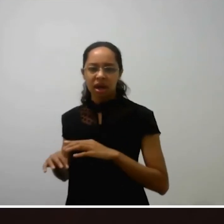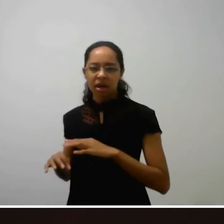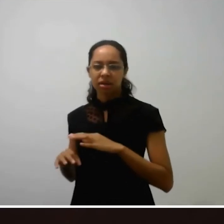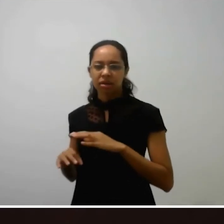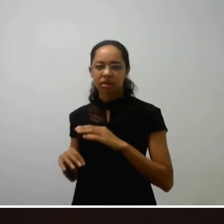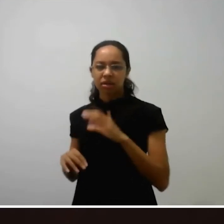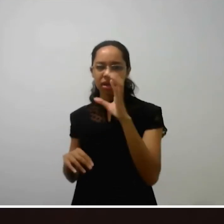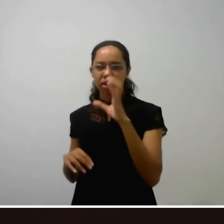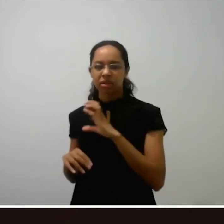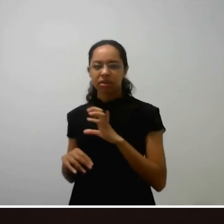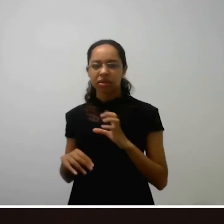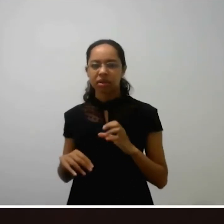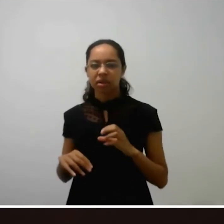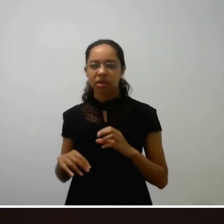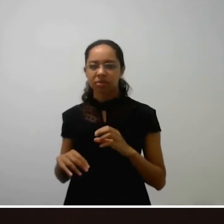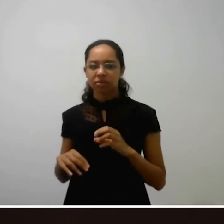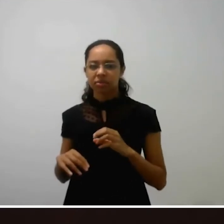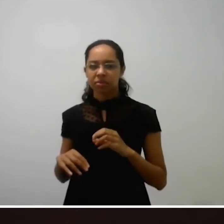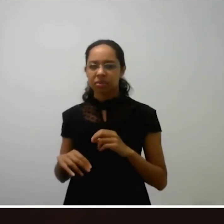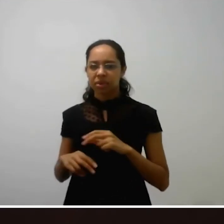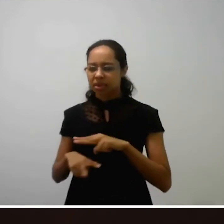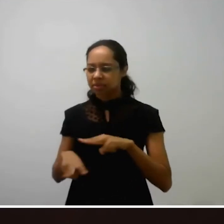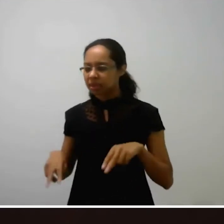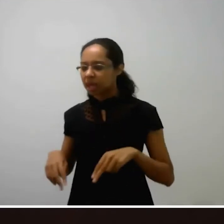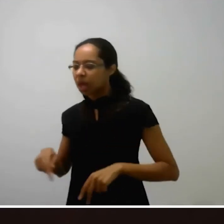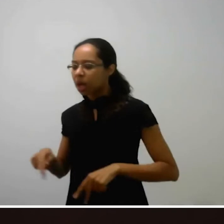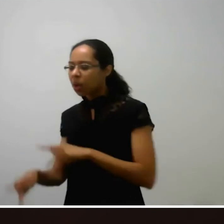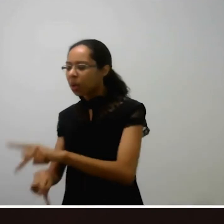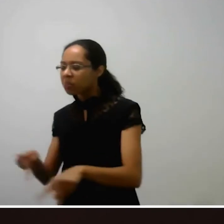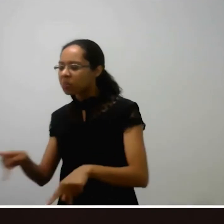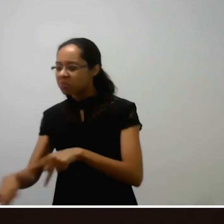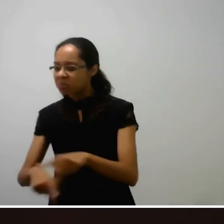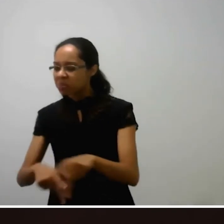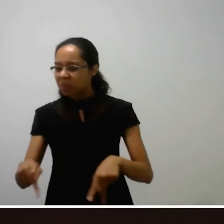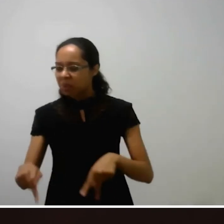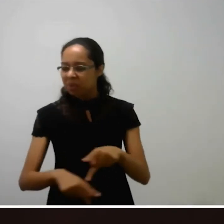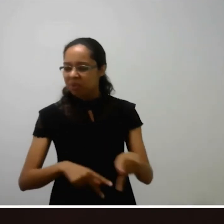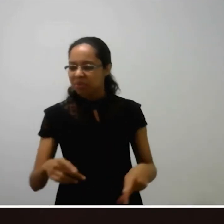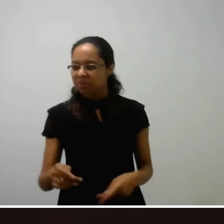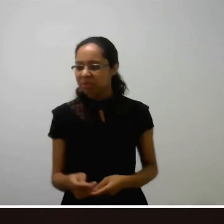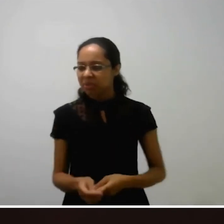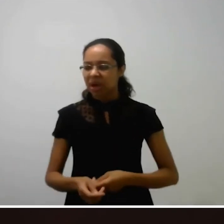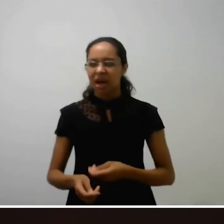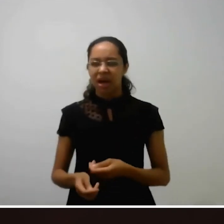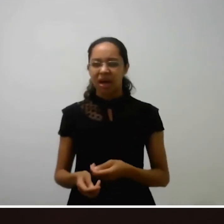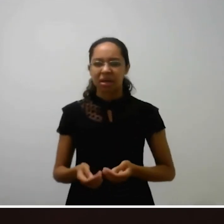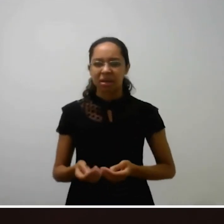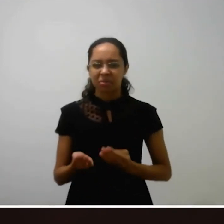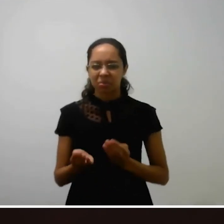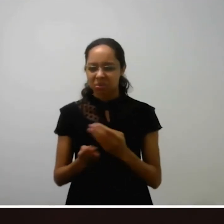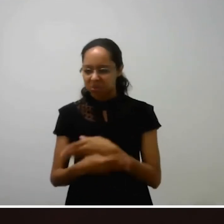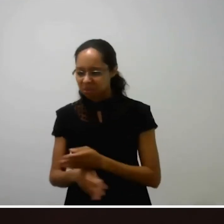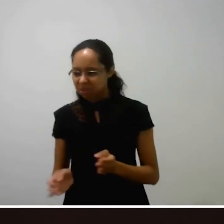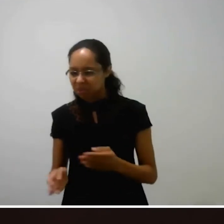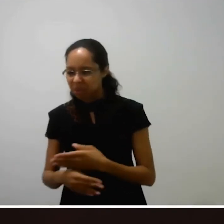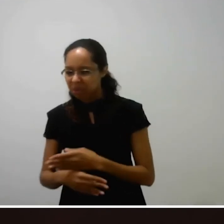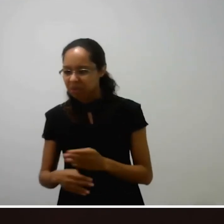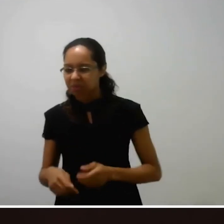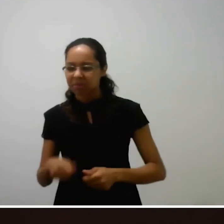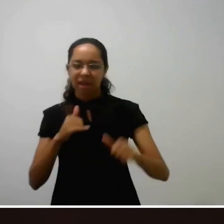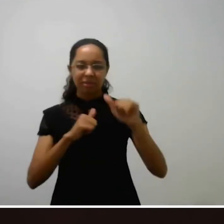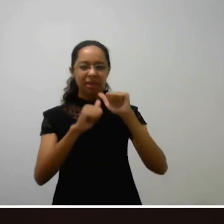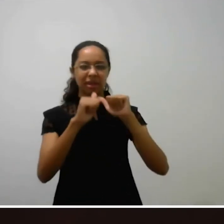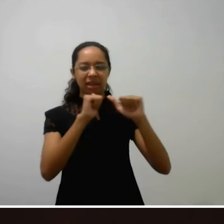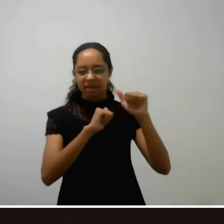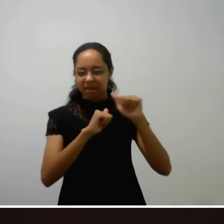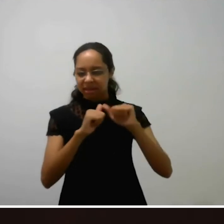a glutonaria e a bebedeira deles eram proverbiais e inegáveis. A